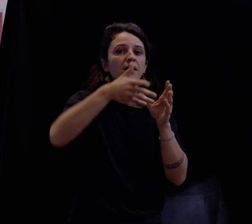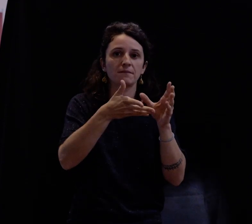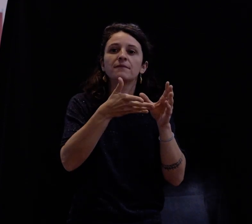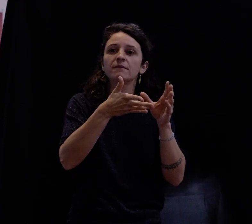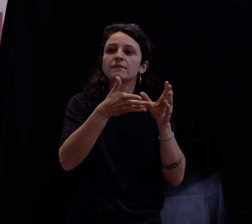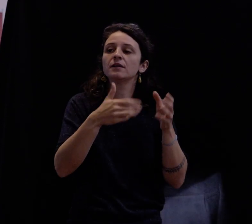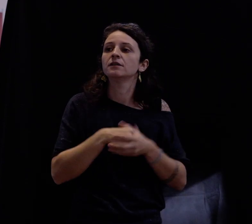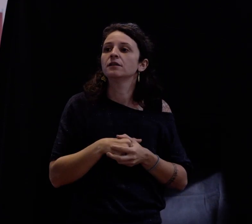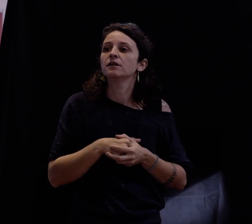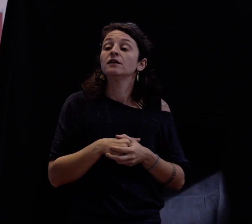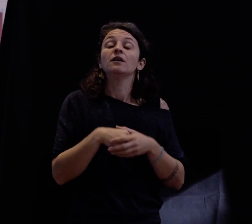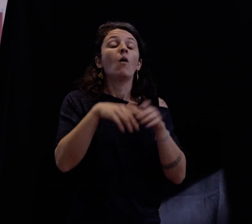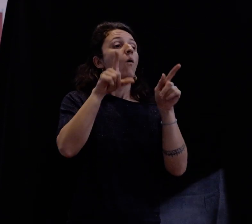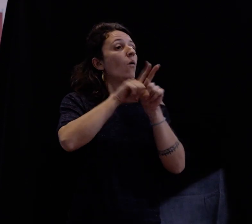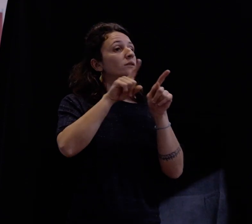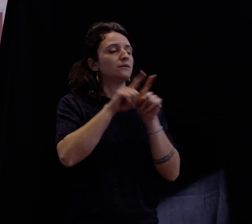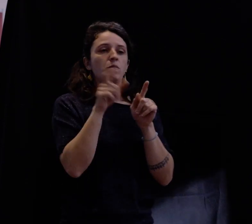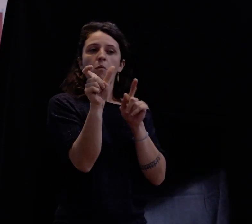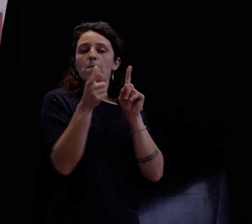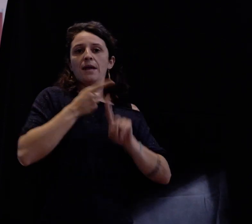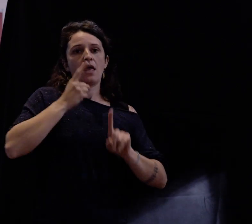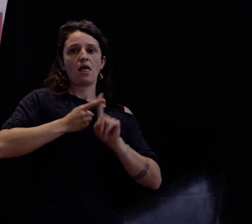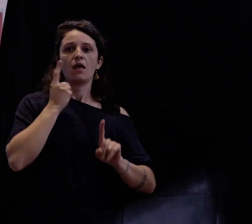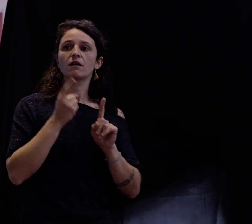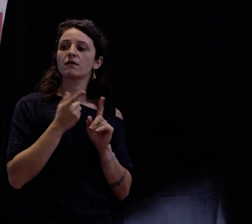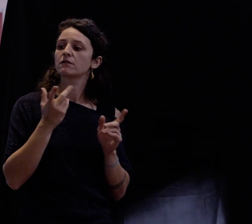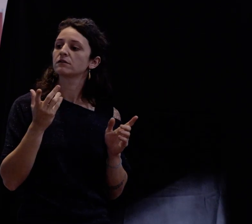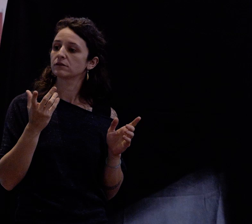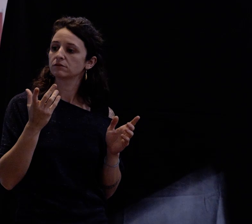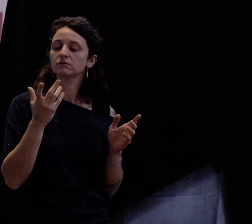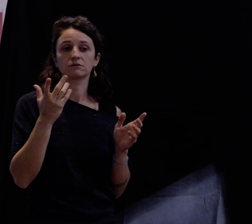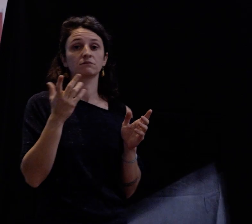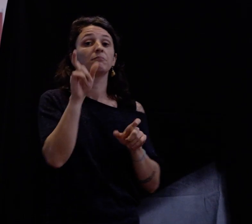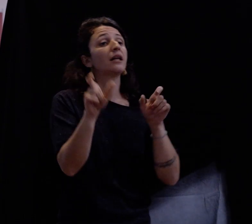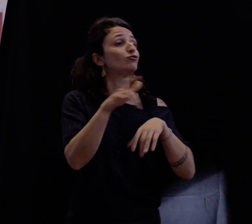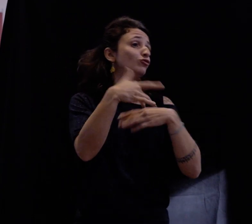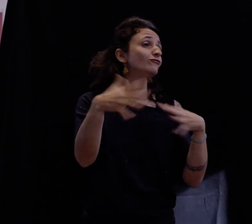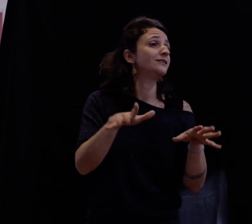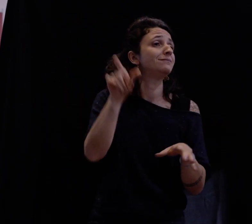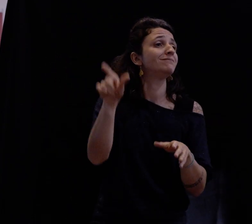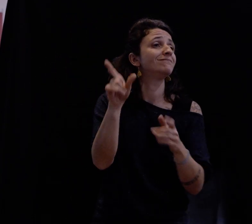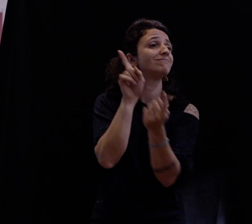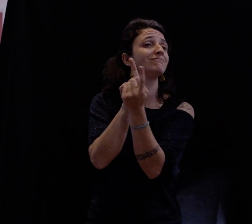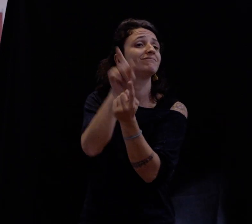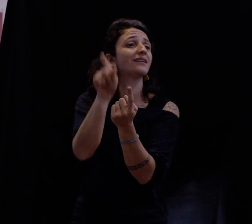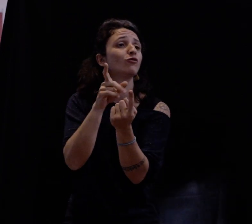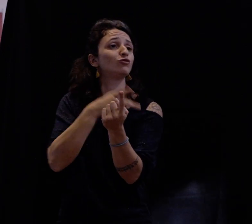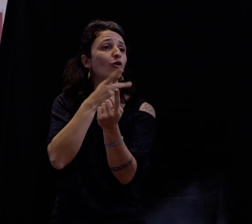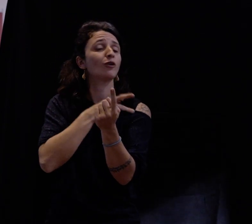Un autre terme qui est important et pour ceux qui ont eu des consultations de génétique,